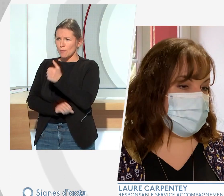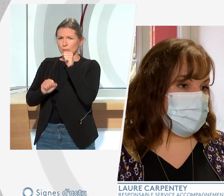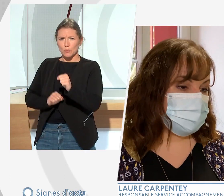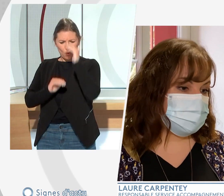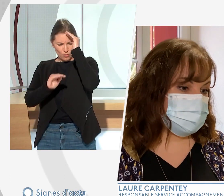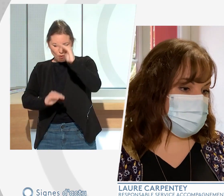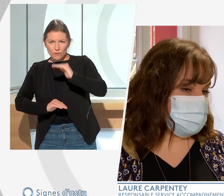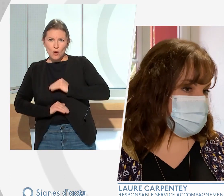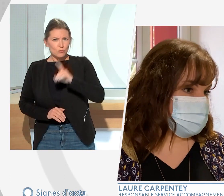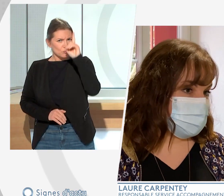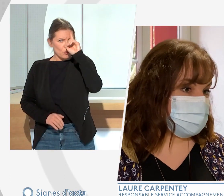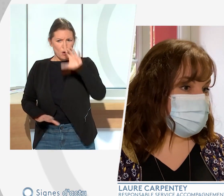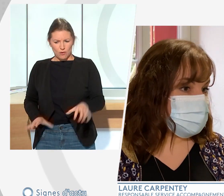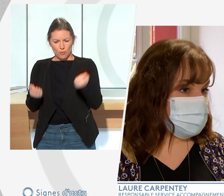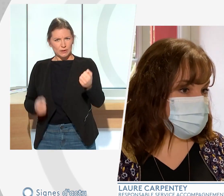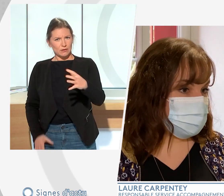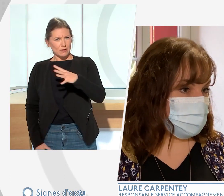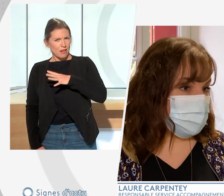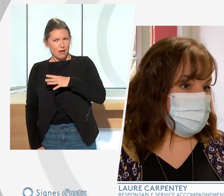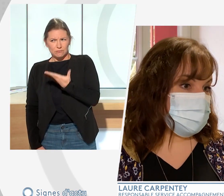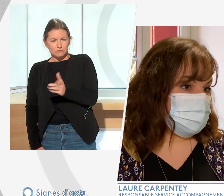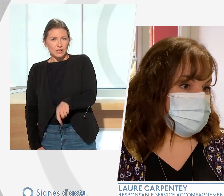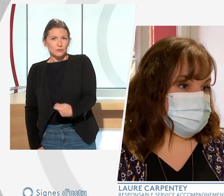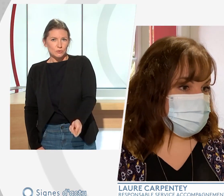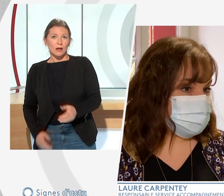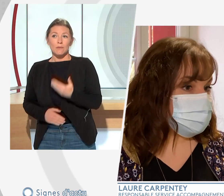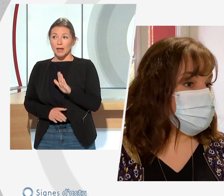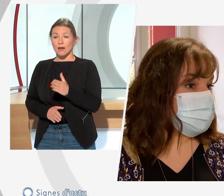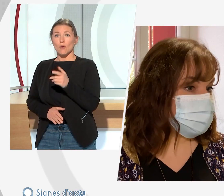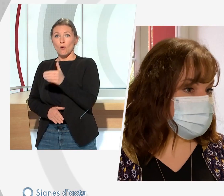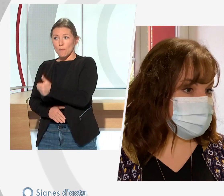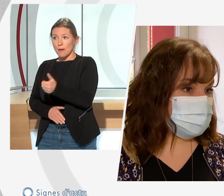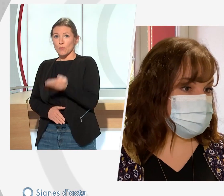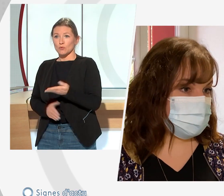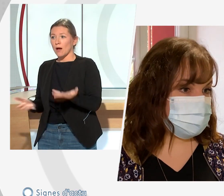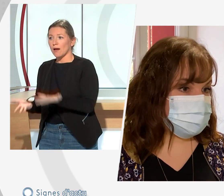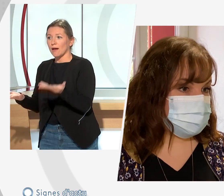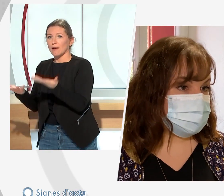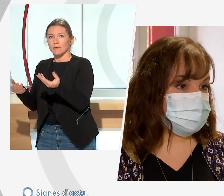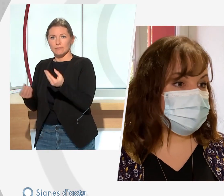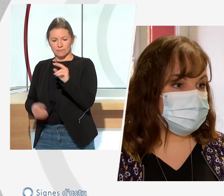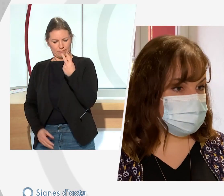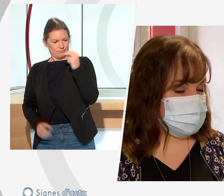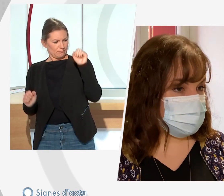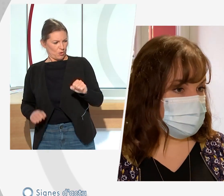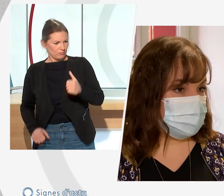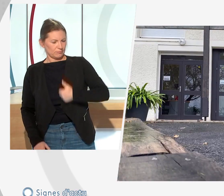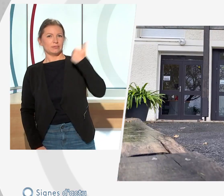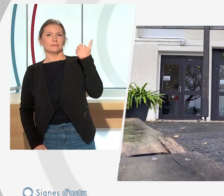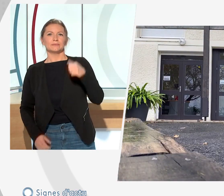eux, parce que les compétences parentales, ils les ont, mais en fait, ils ont besoin d'être valorisés et de se dire qu'ils peuvent faire